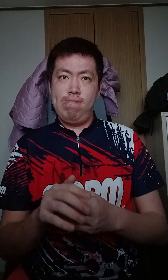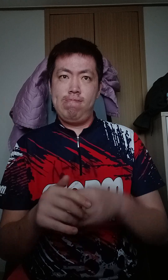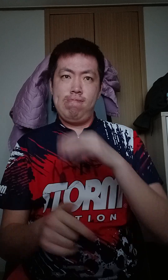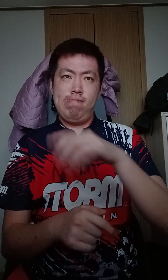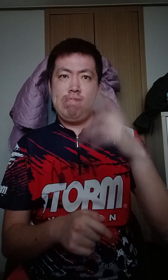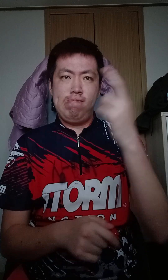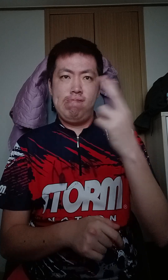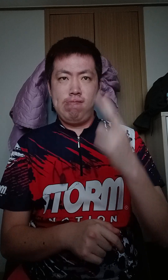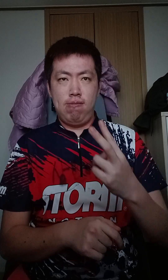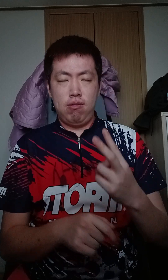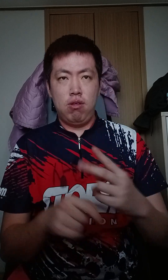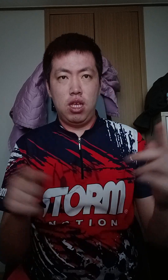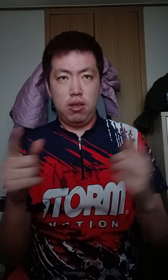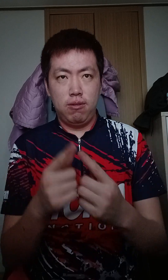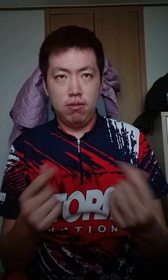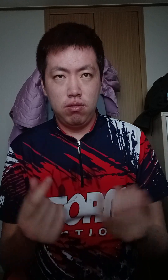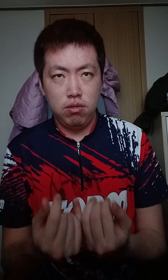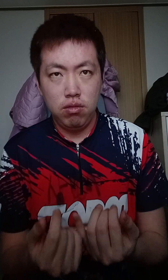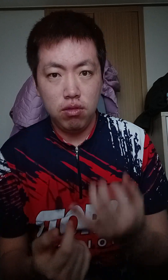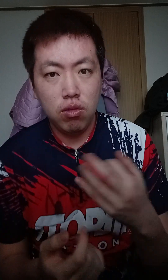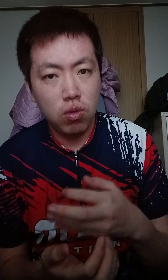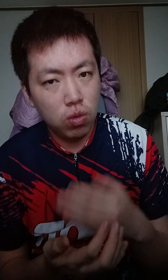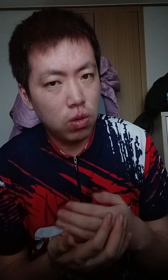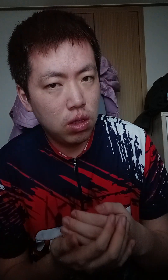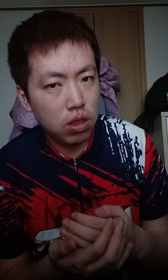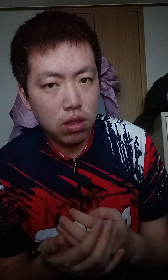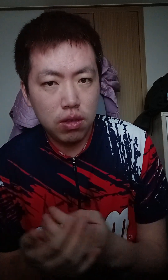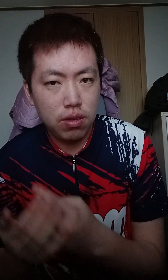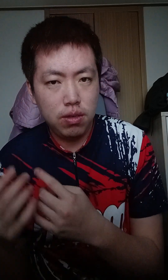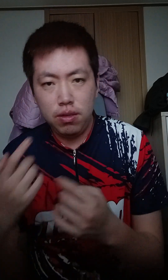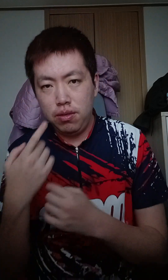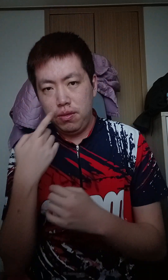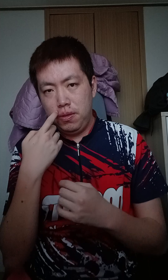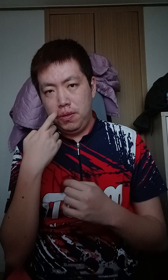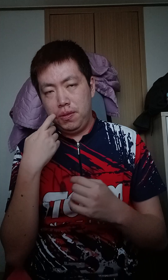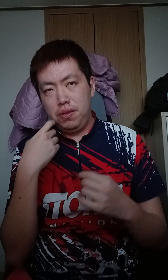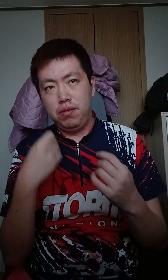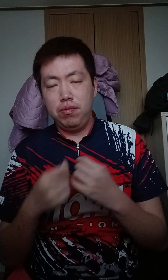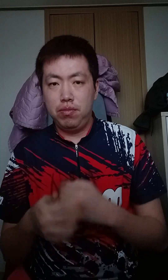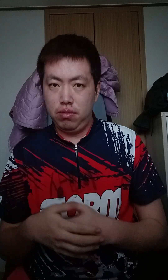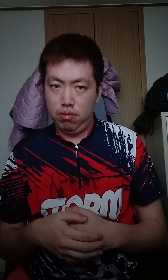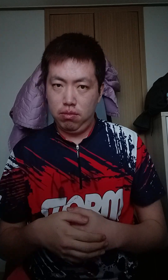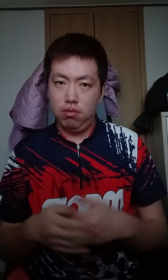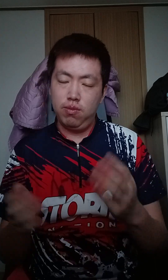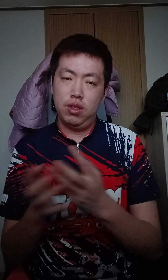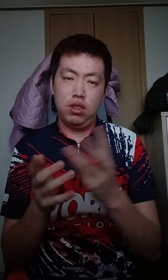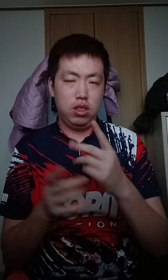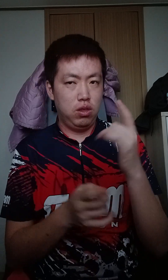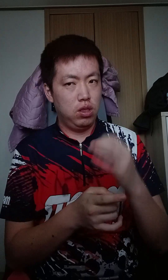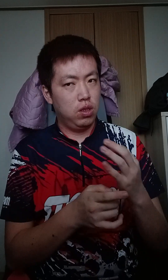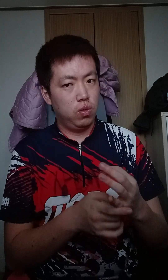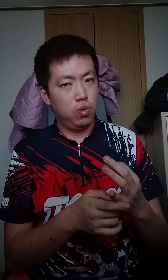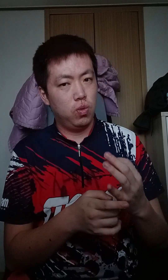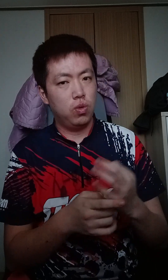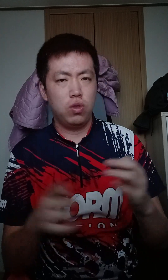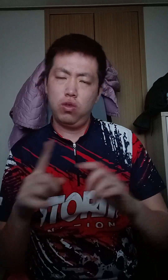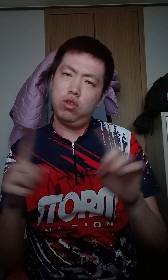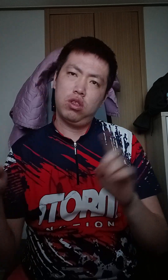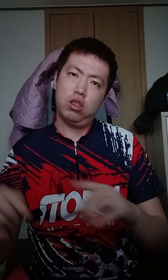등급을 받으면 합산을 해가지고 최우수 등급, 우수 등급을 받기 때문에 또 등급 간 점수 차도 크지 않아 예산이